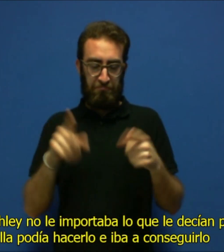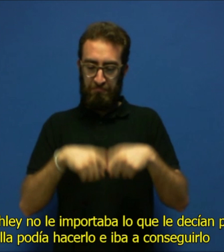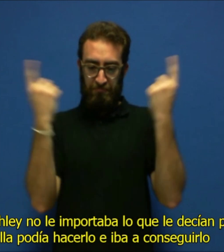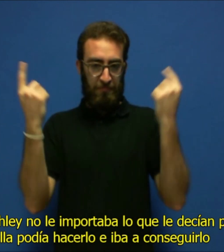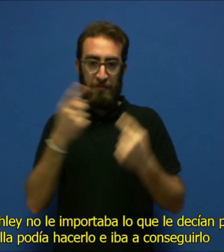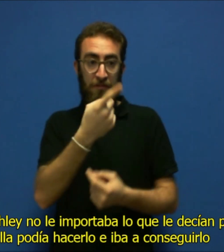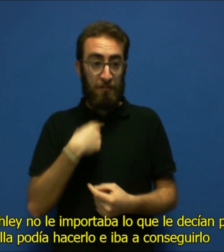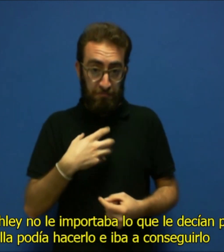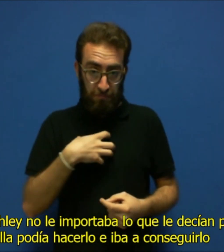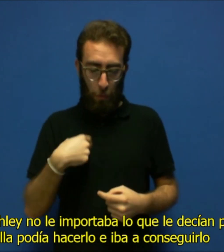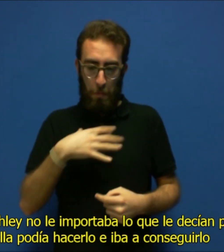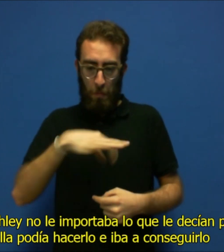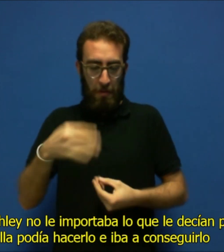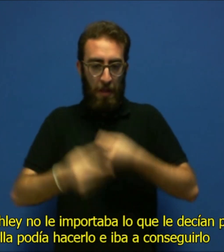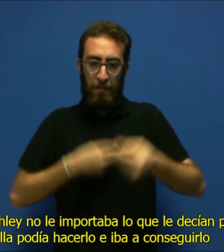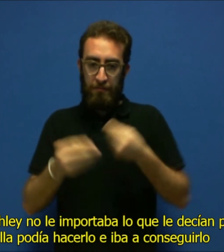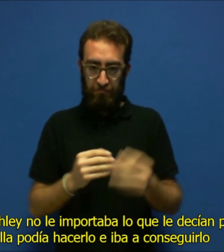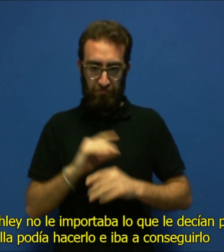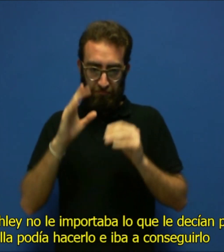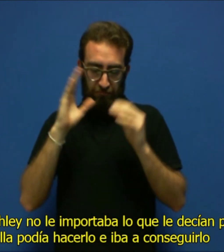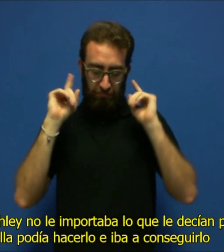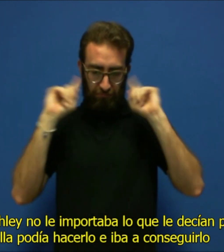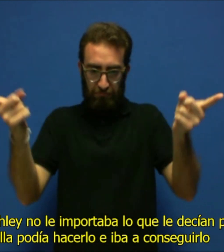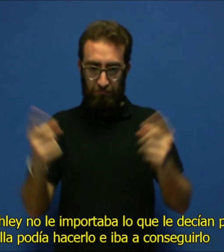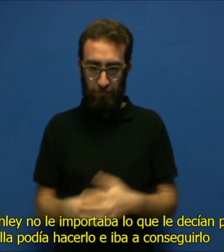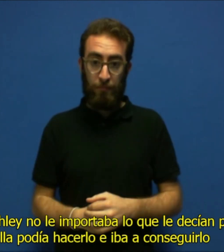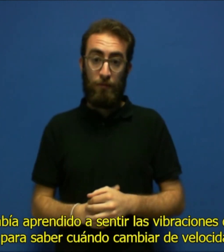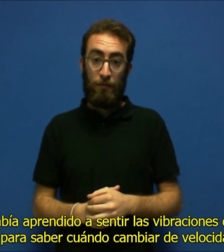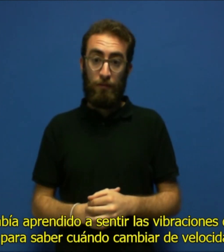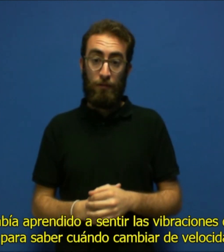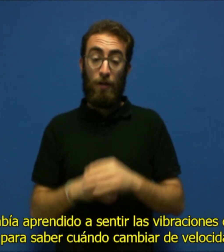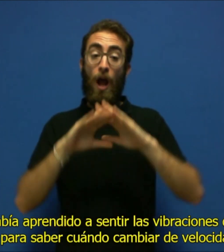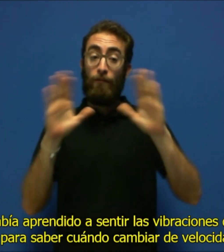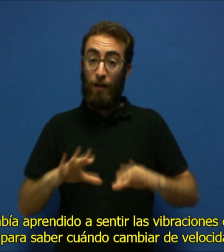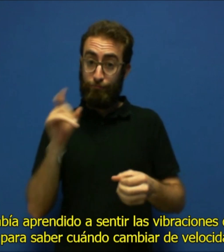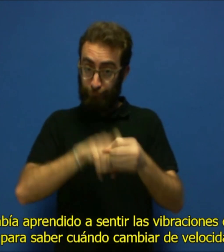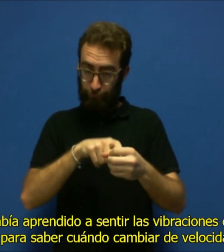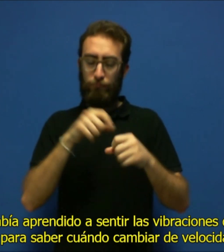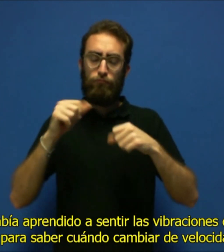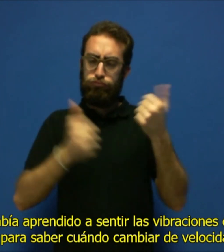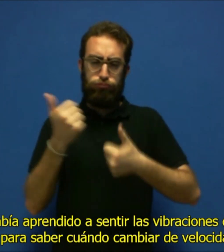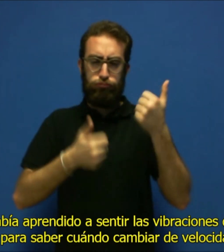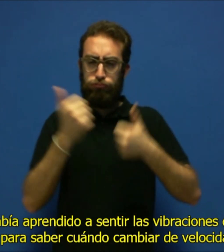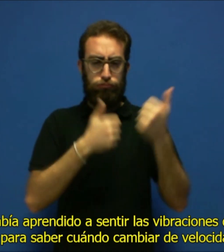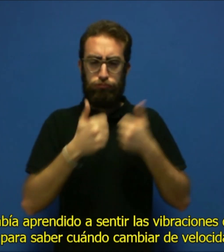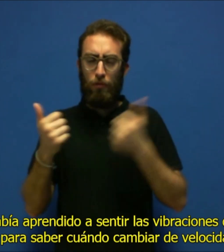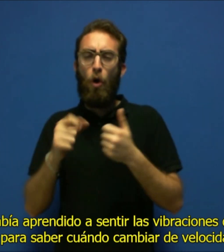pero ashley no le importaba te daba igual lo que le decían porque ella podía hacerlo e iba a conseguirlo